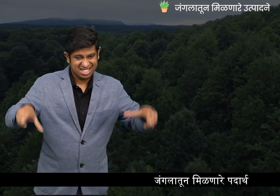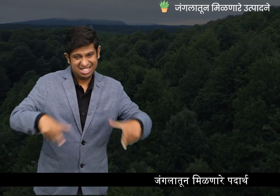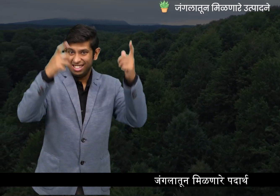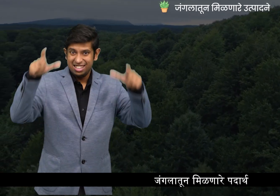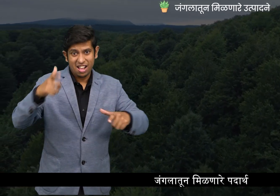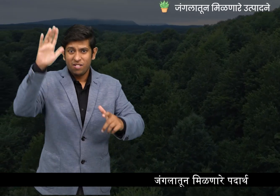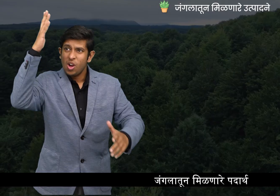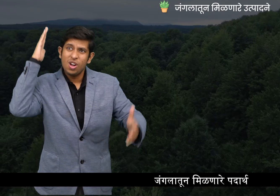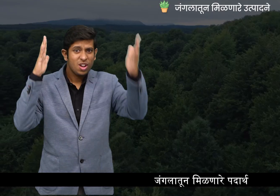पदार्थ,